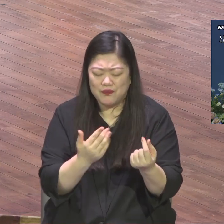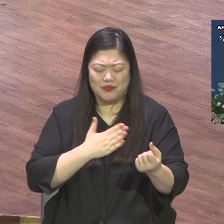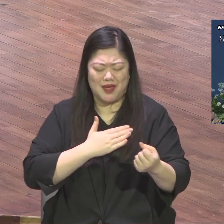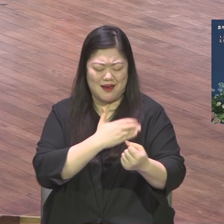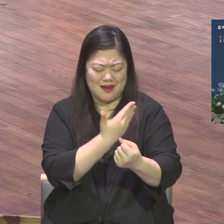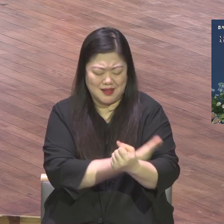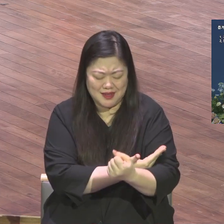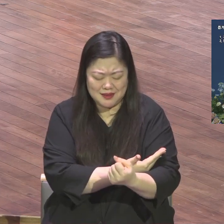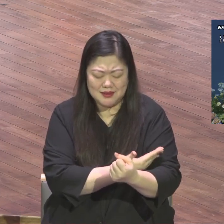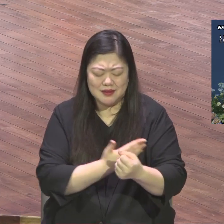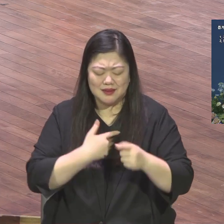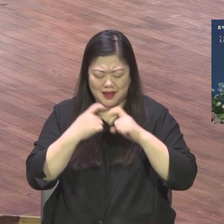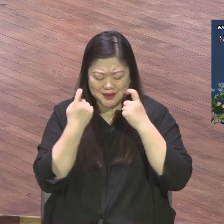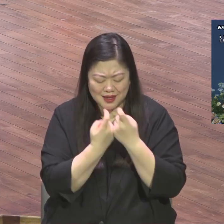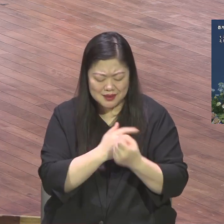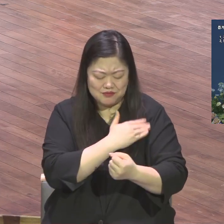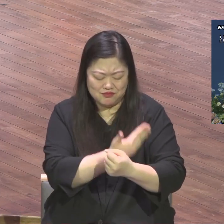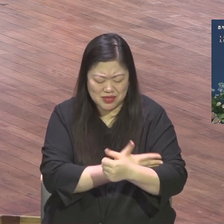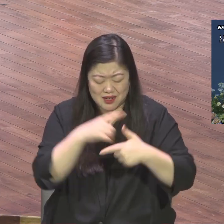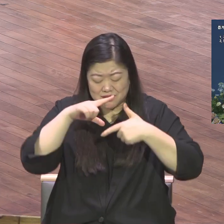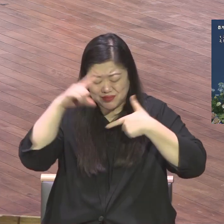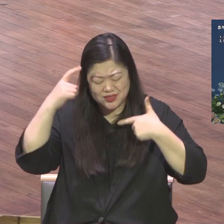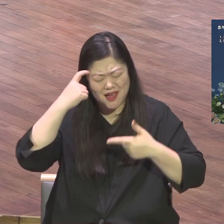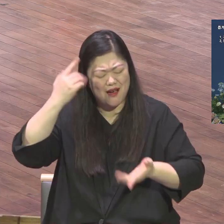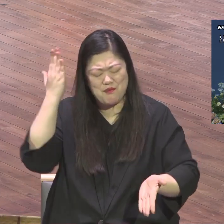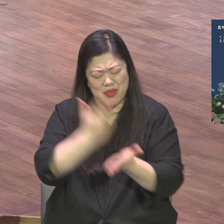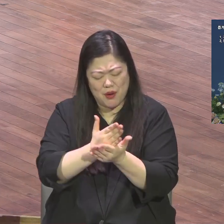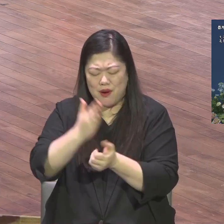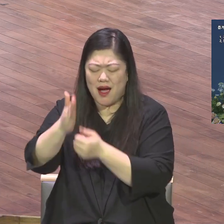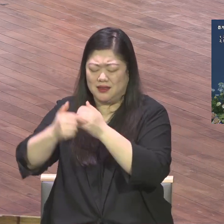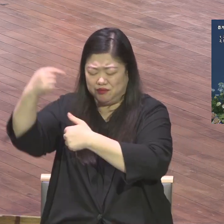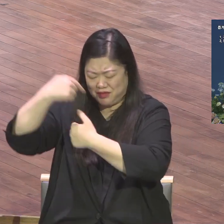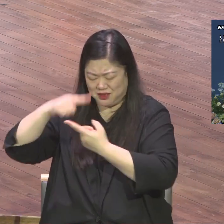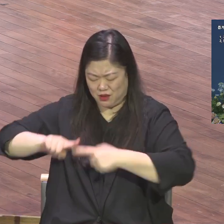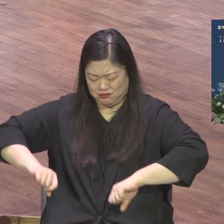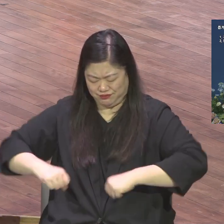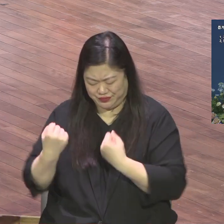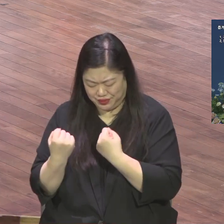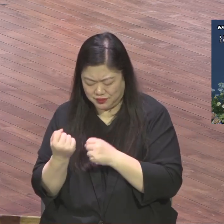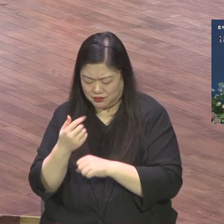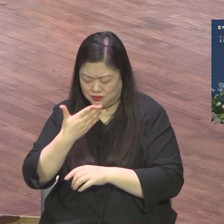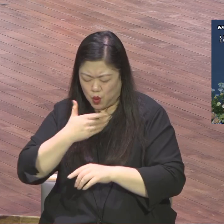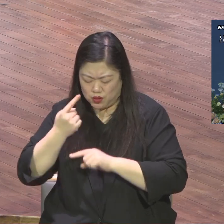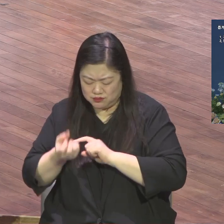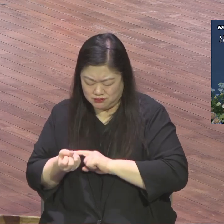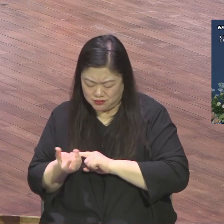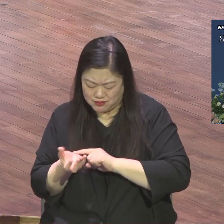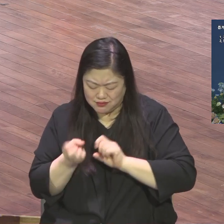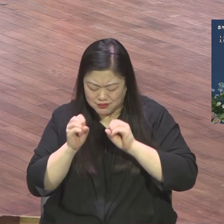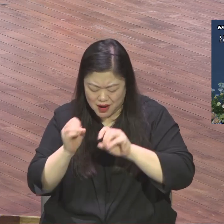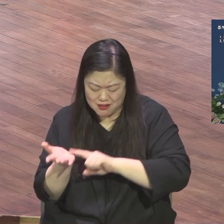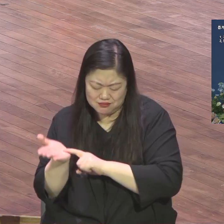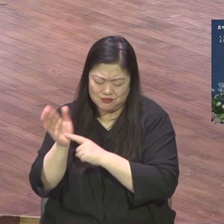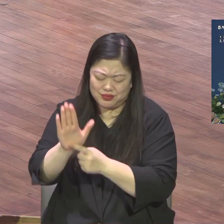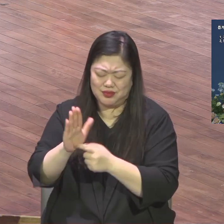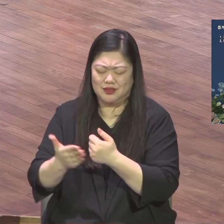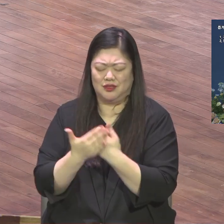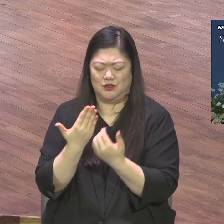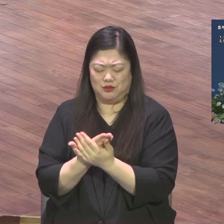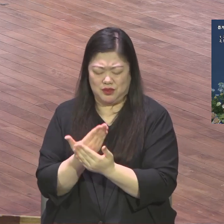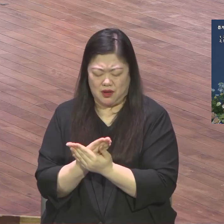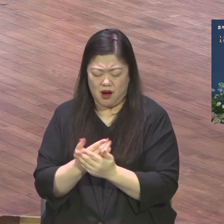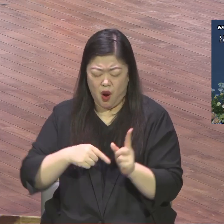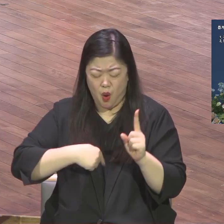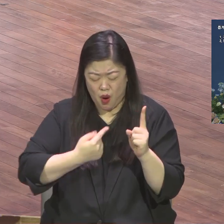성령의 능력을 믿고 누굴 만나든지 이 복음을 전하는 전도자들이 되게 도와주옵소서. 그래서 3.1조 구성해서 모두